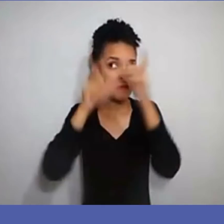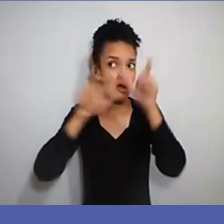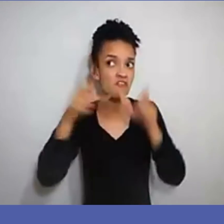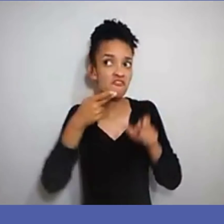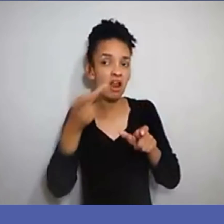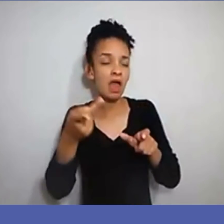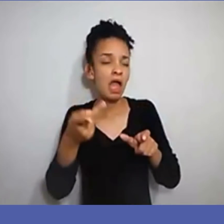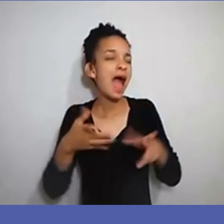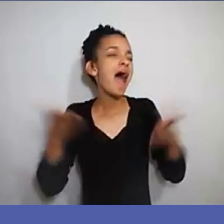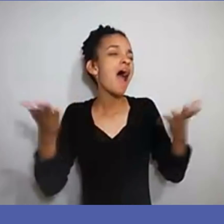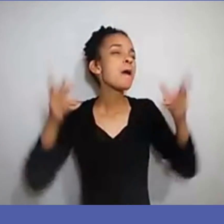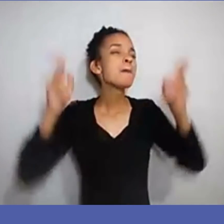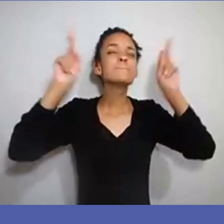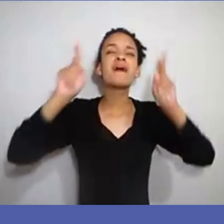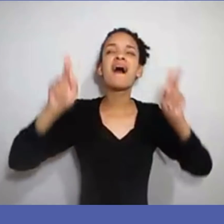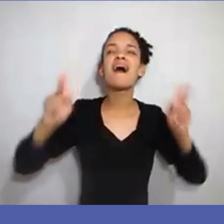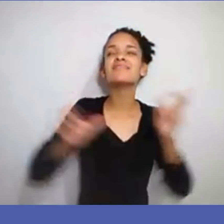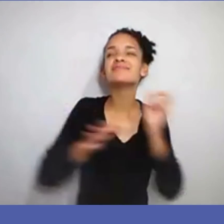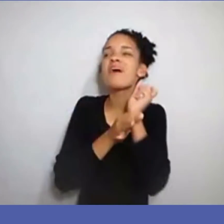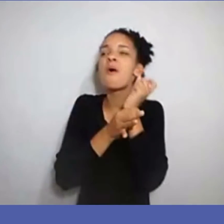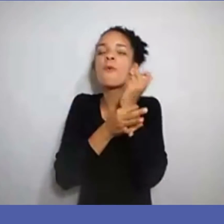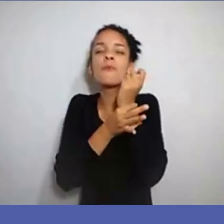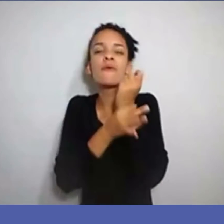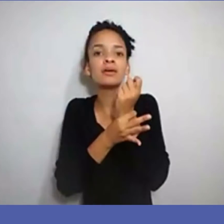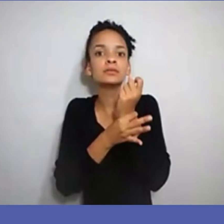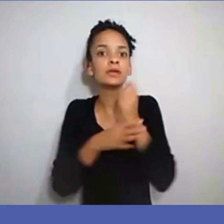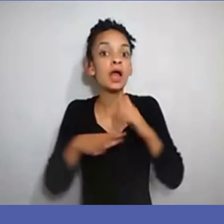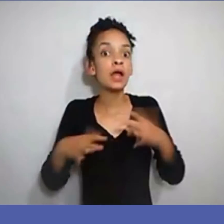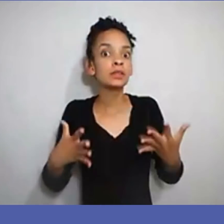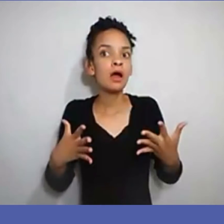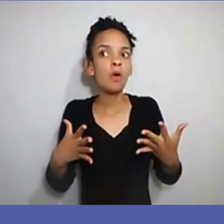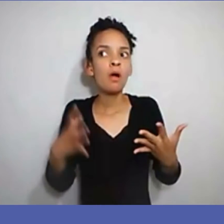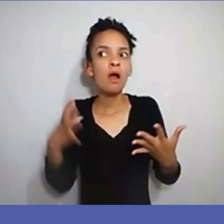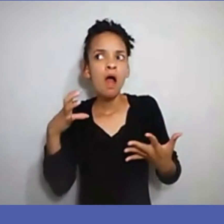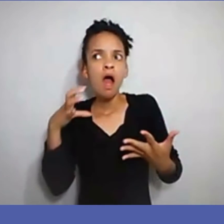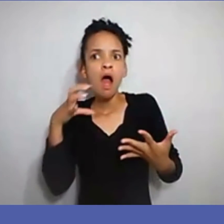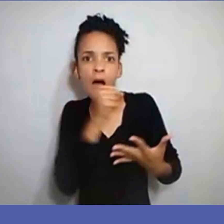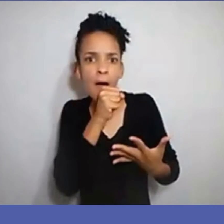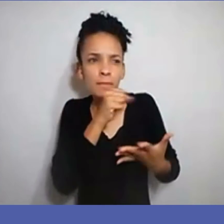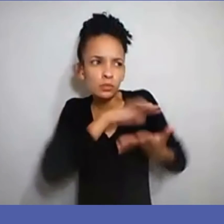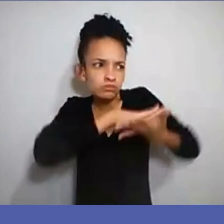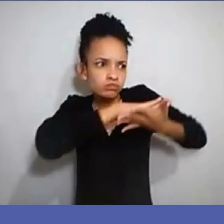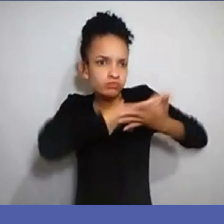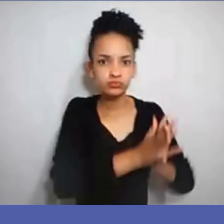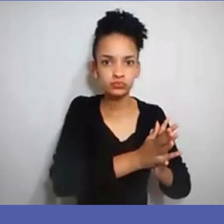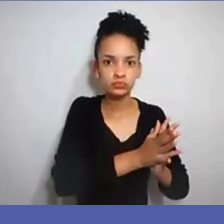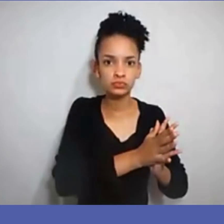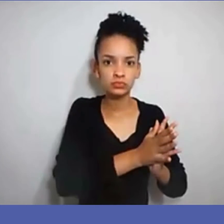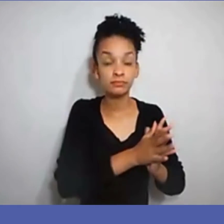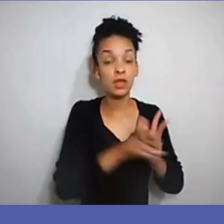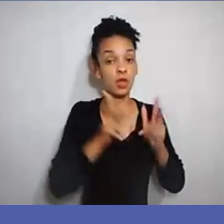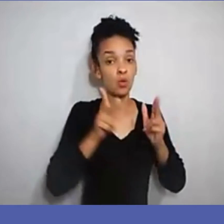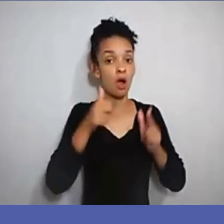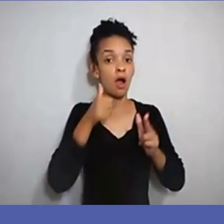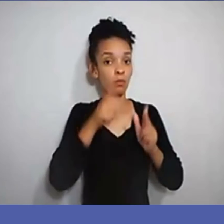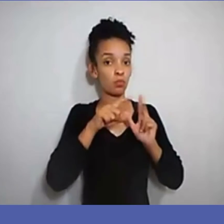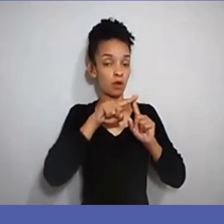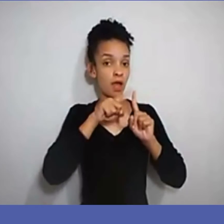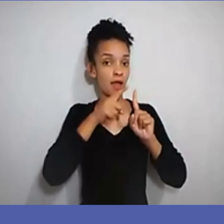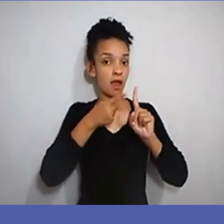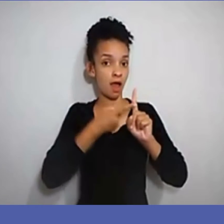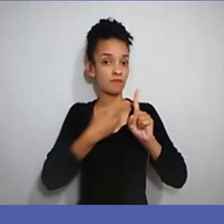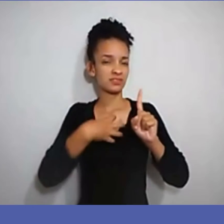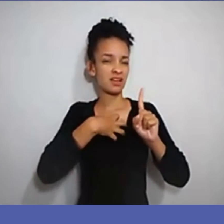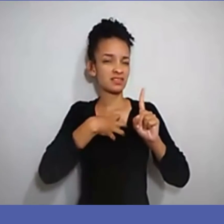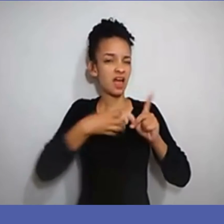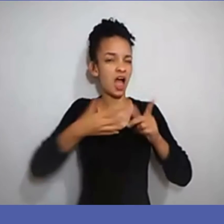lhes sobrevirá repentina destruição, como vem as dores de parto, aqui está para dar à luz, e de nenhum